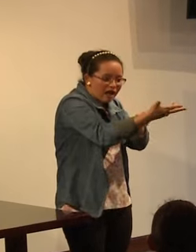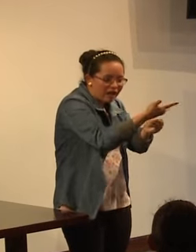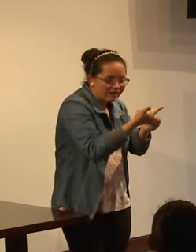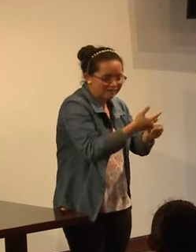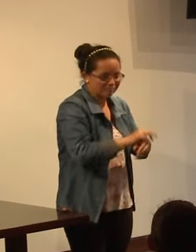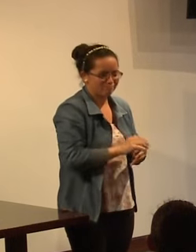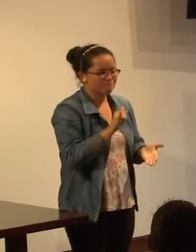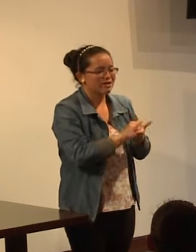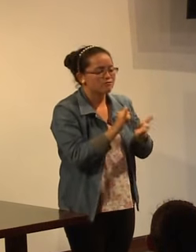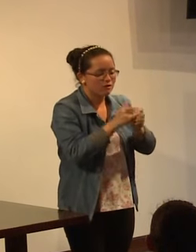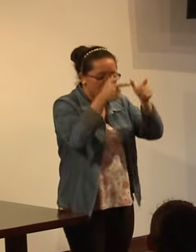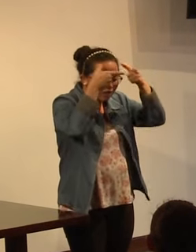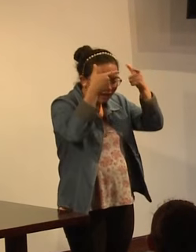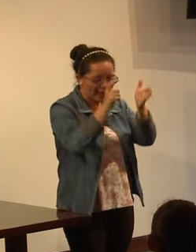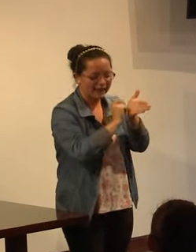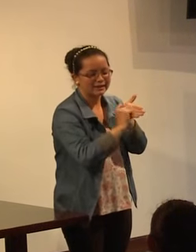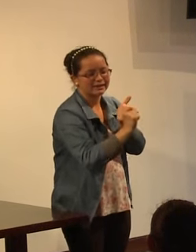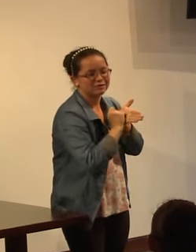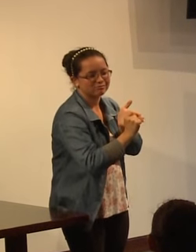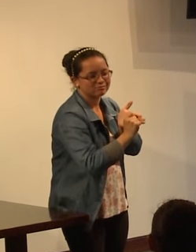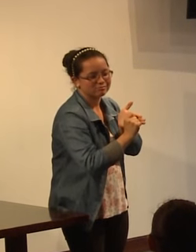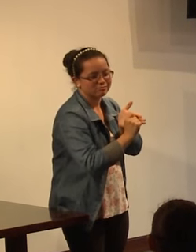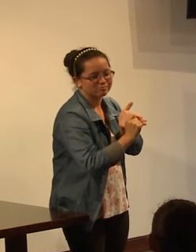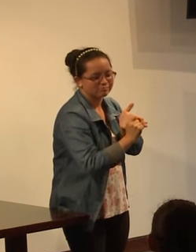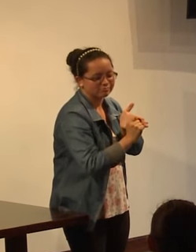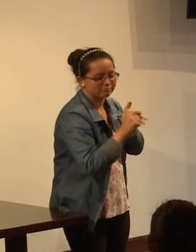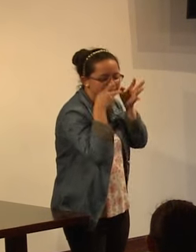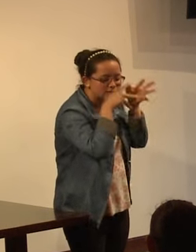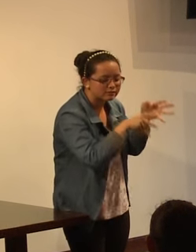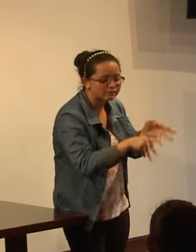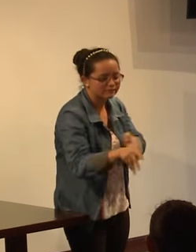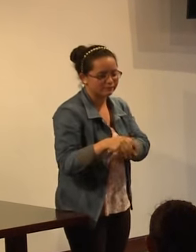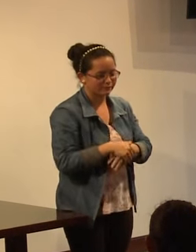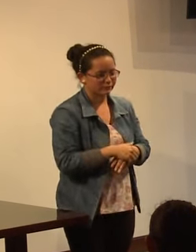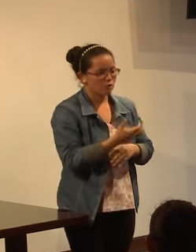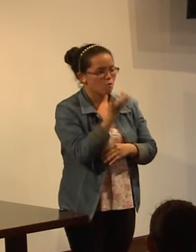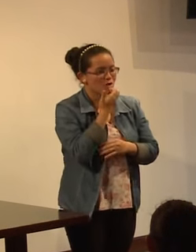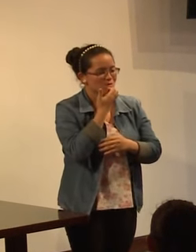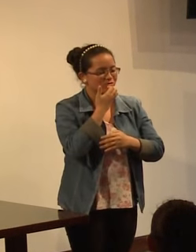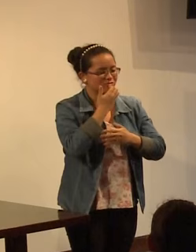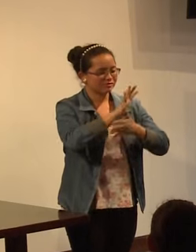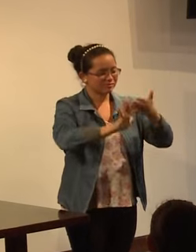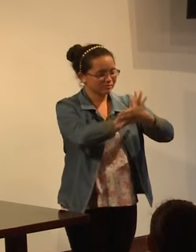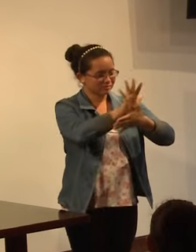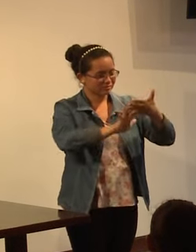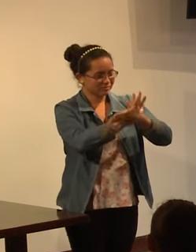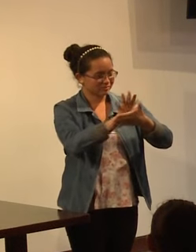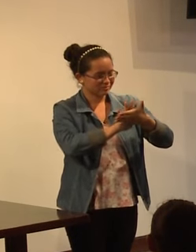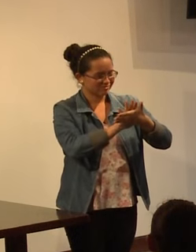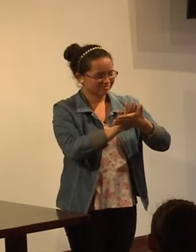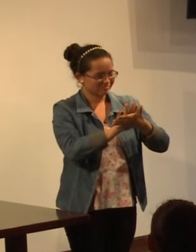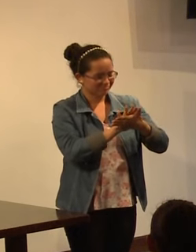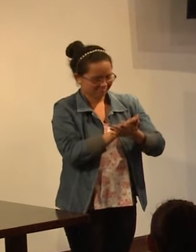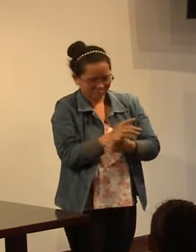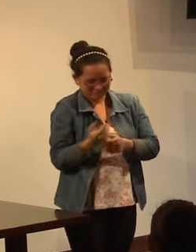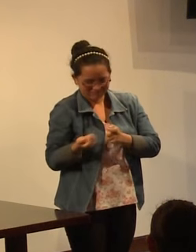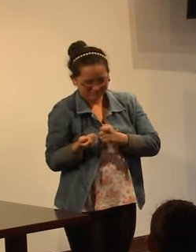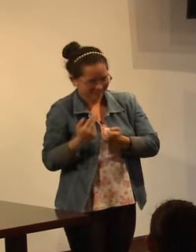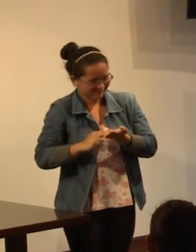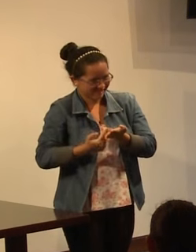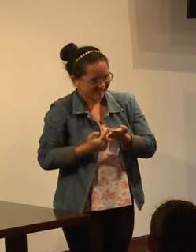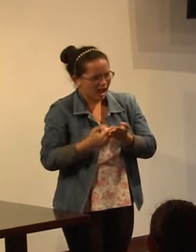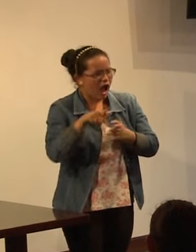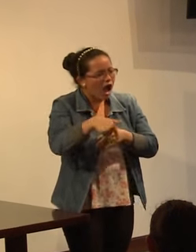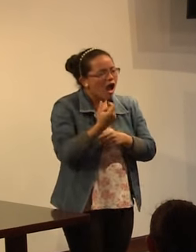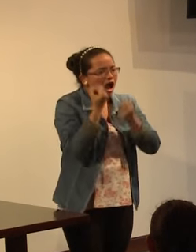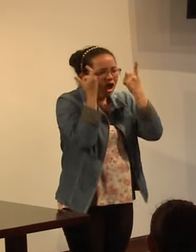escrito, se codifica y se decodifica. Entonces, si yo voy a referirme, por ejemplo, con señas como están haciendo aquí a mi lado, pues yo tengo que entender